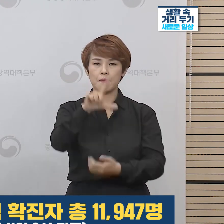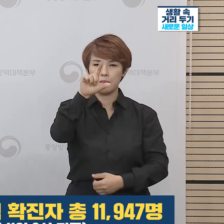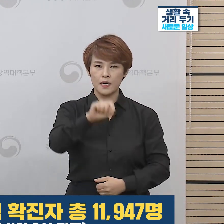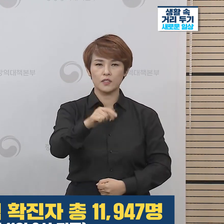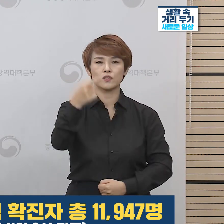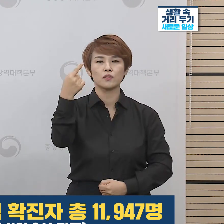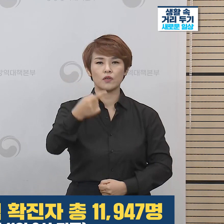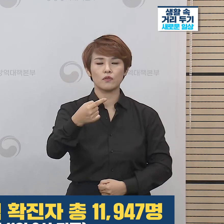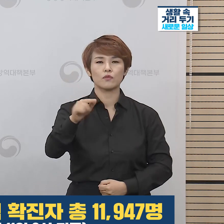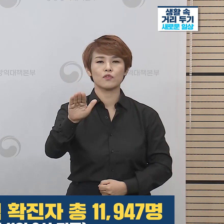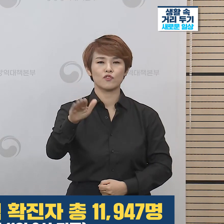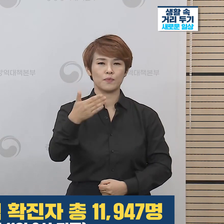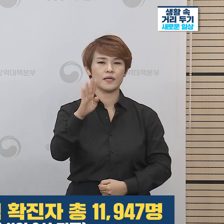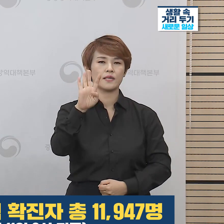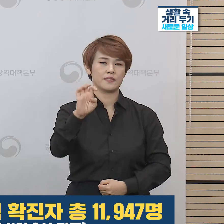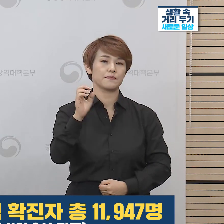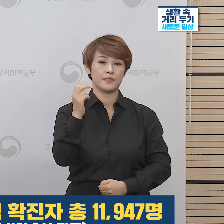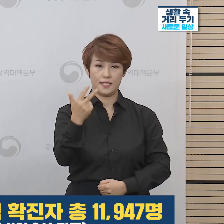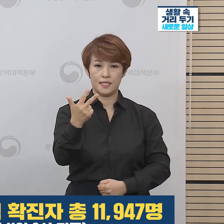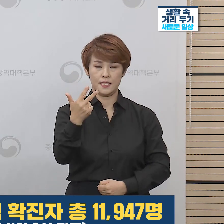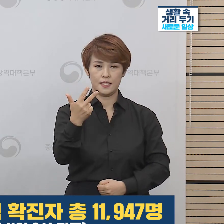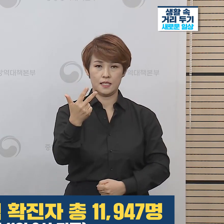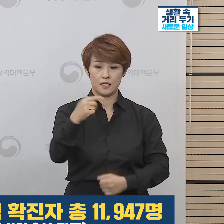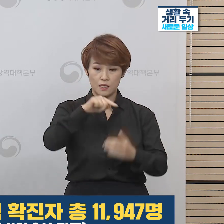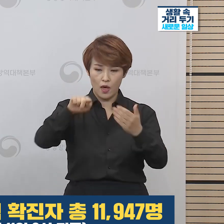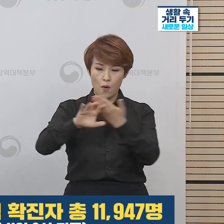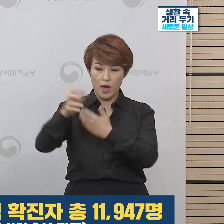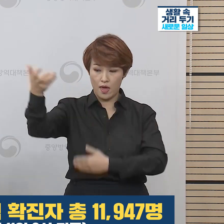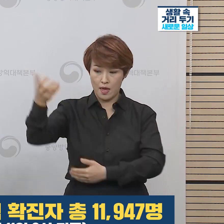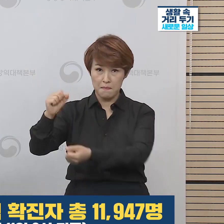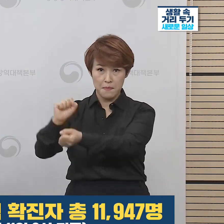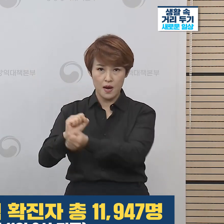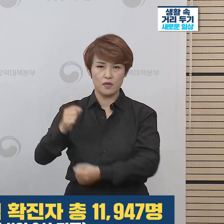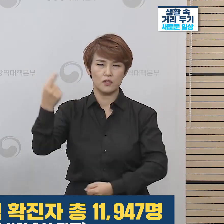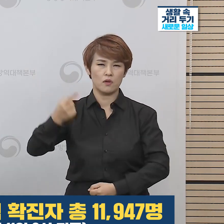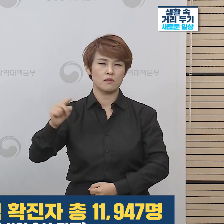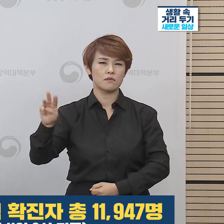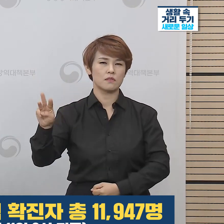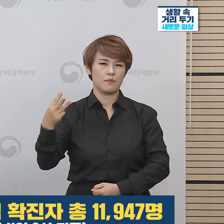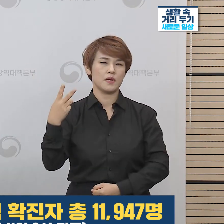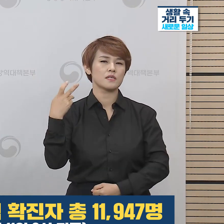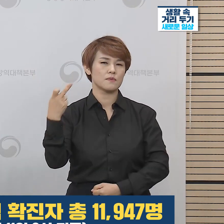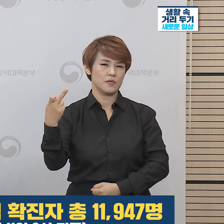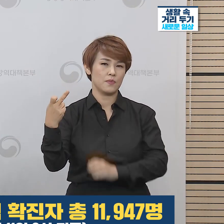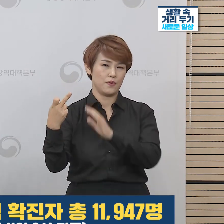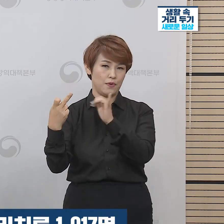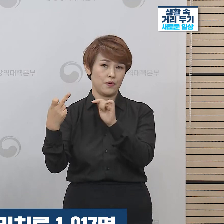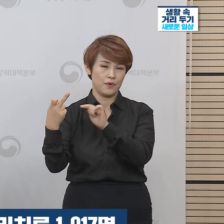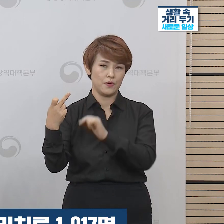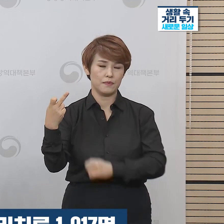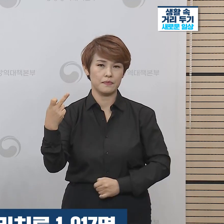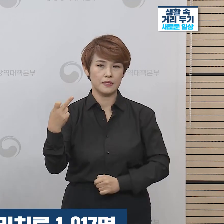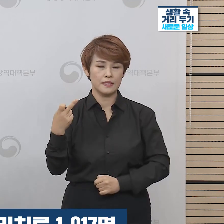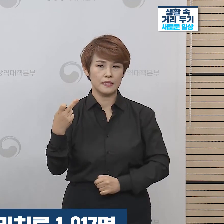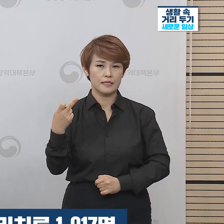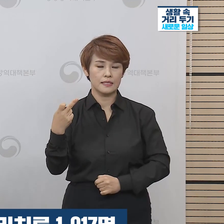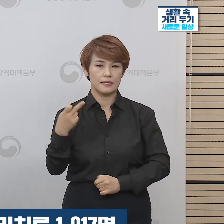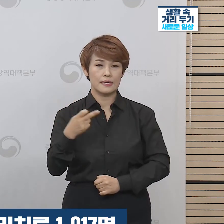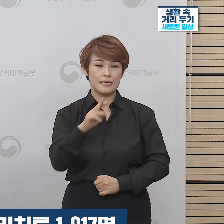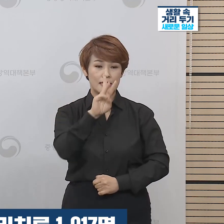만 1947 명입니다 이중에 해외 유입 2312 명입니다 신규로